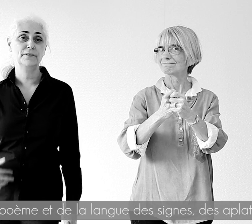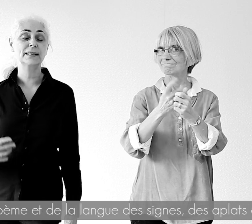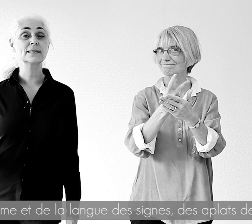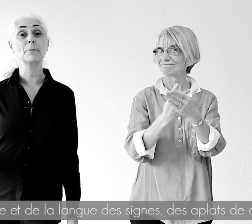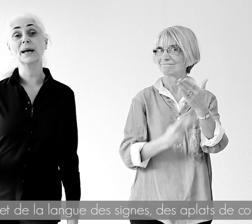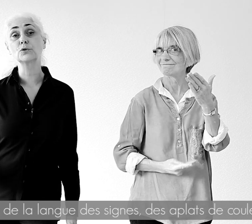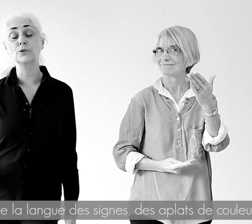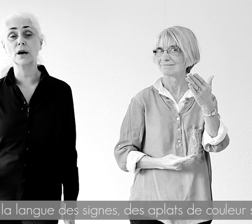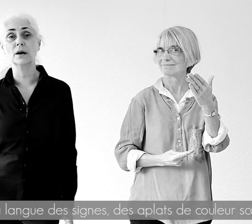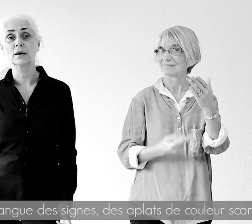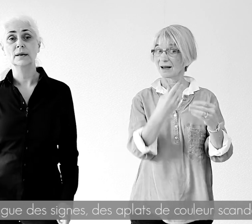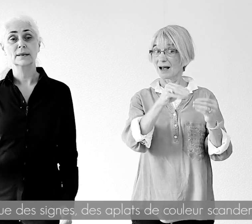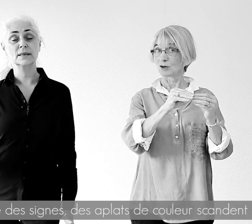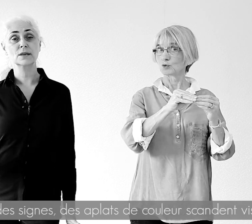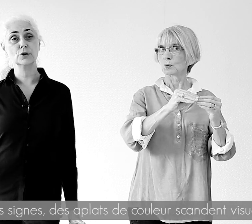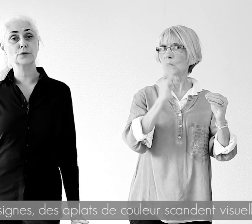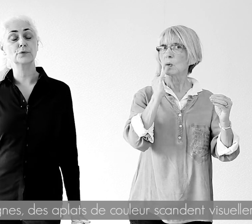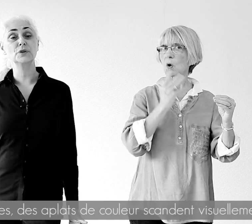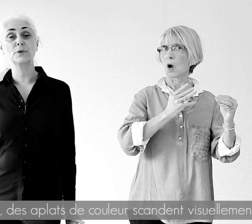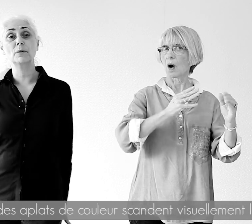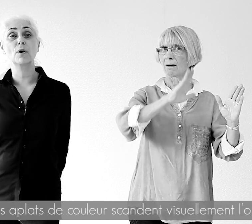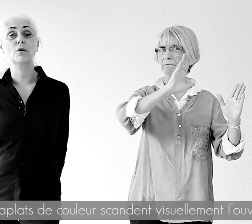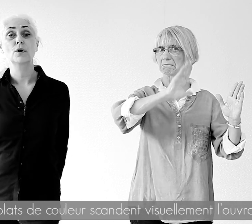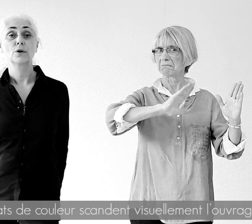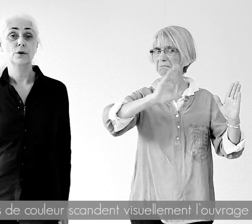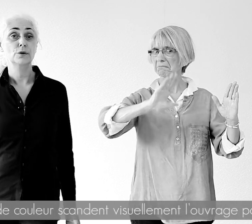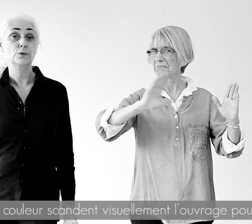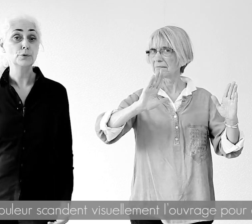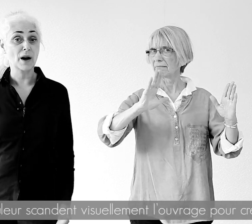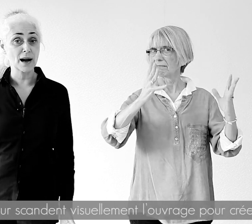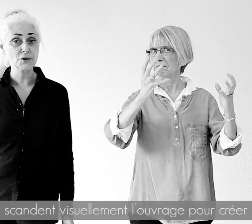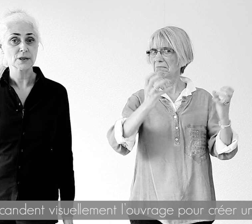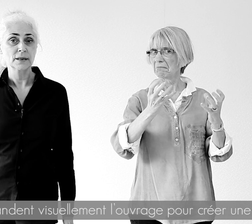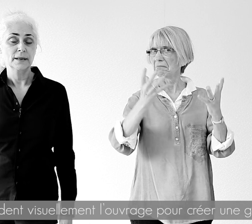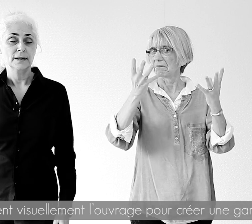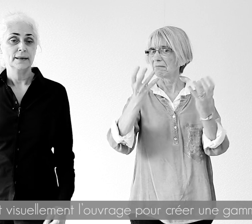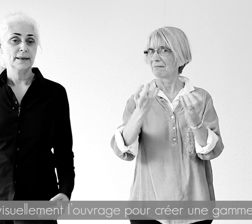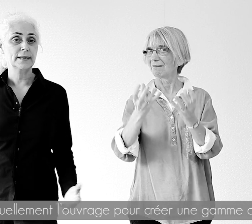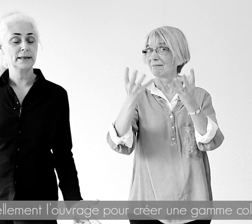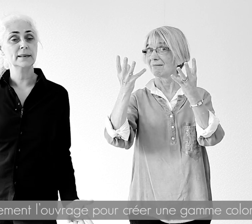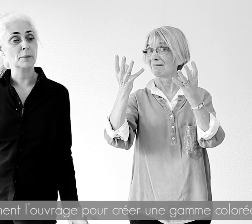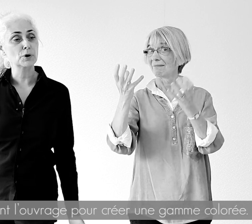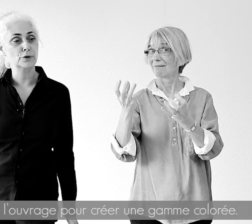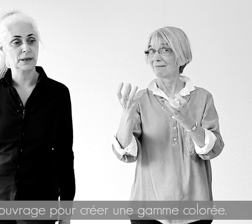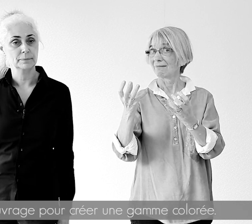avec des aplats de couleurs qui scandent visuellement l'ouvrage et créent une gamme colorée.